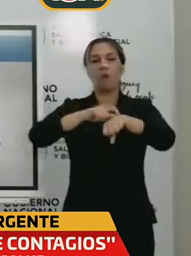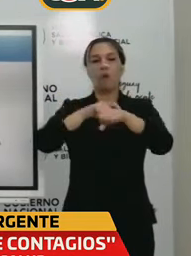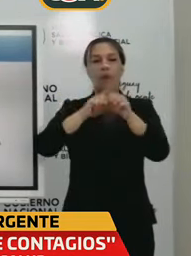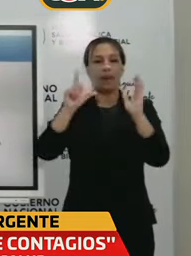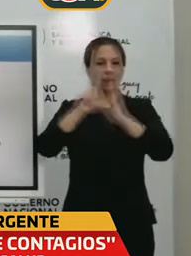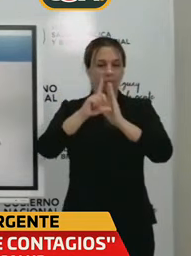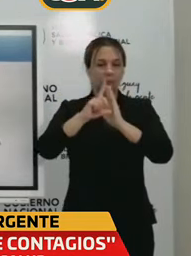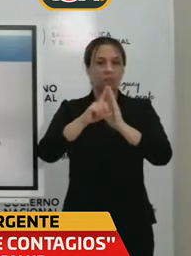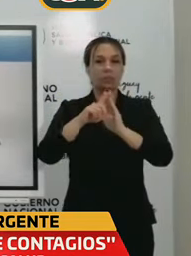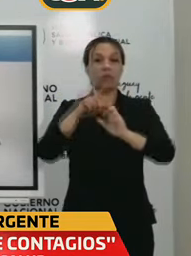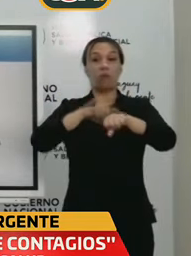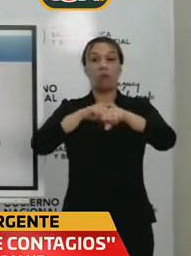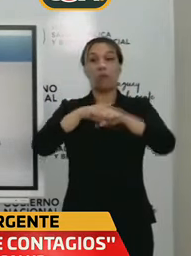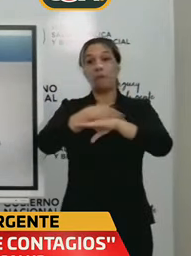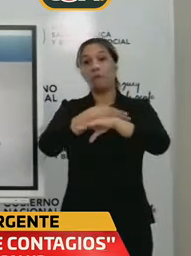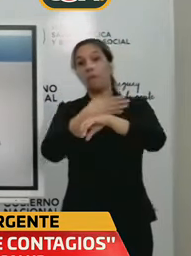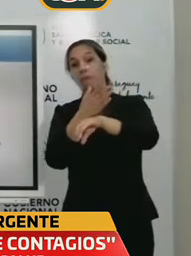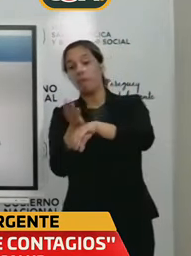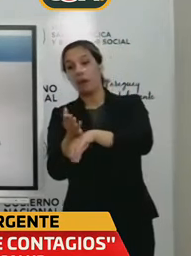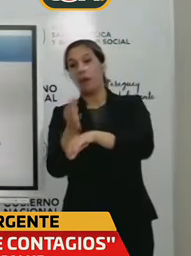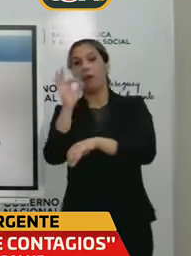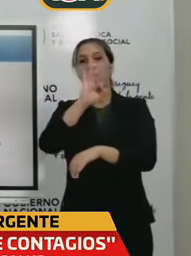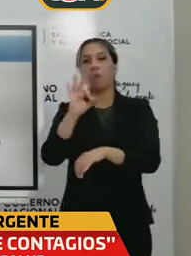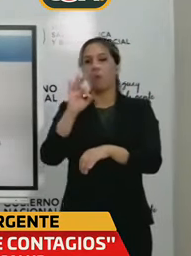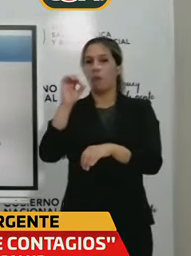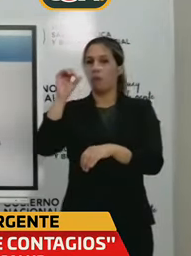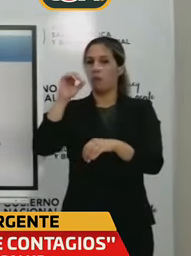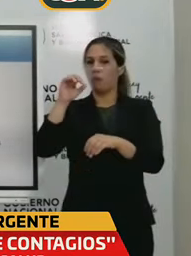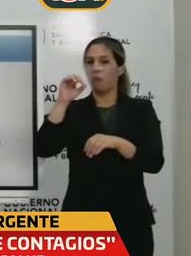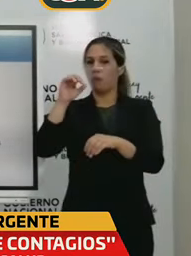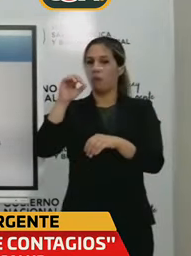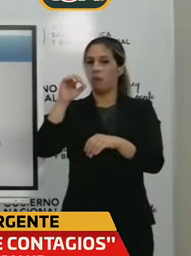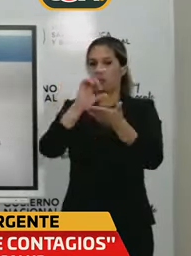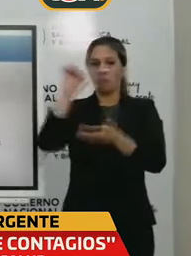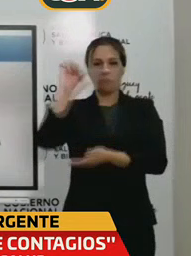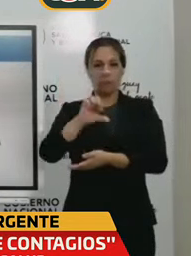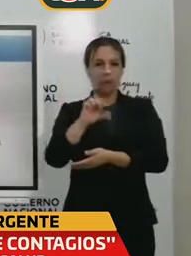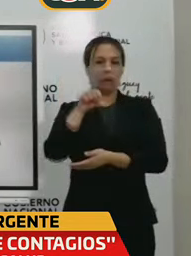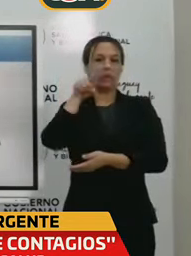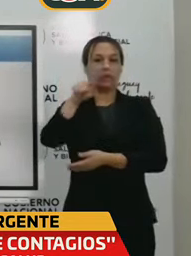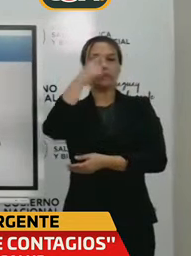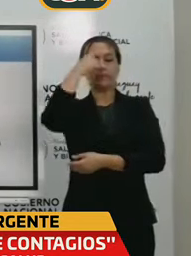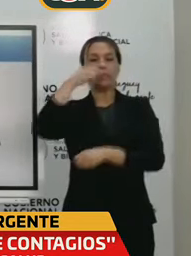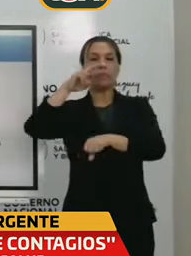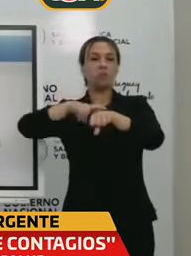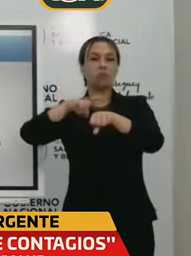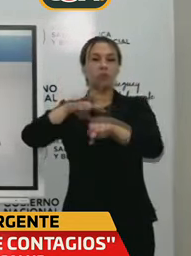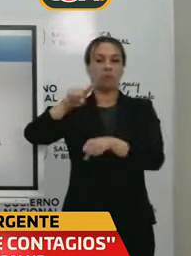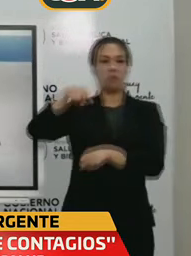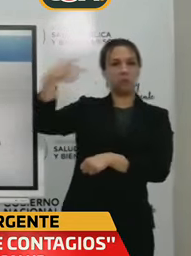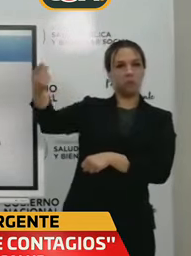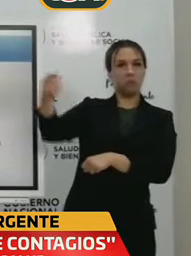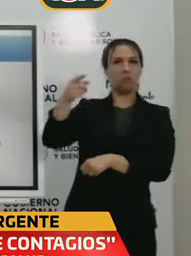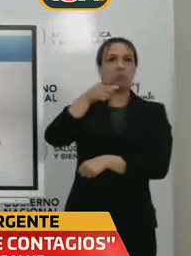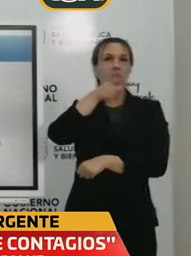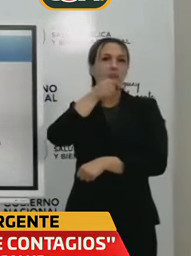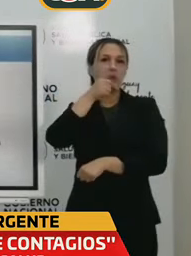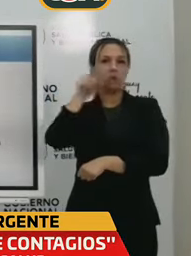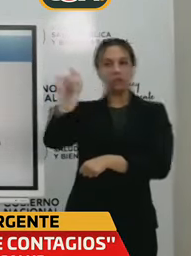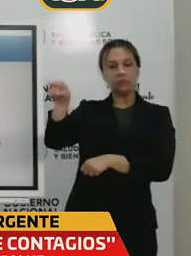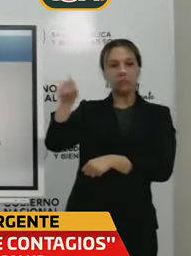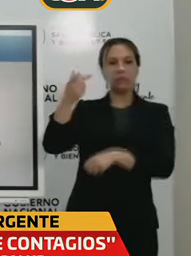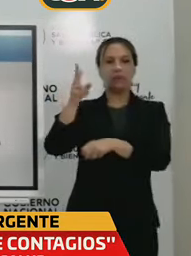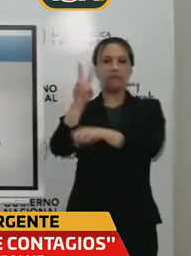Ahora, cuando superan la hora o están haciendo cosas indebidas, ahí es otro el actor el que tiene la fuerza pública, la fuerza de orden público, la